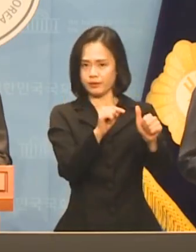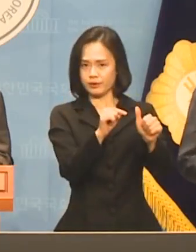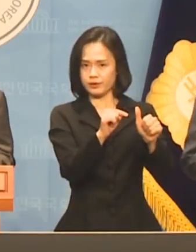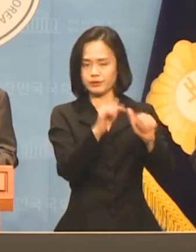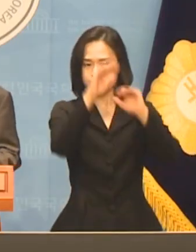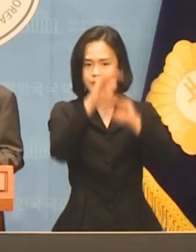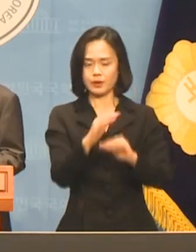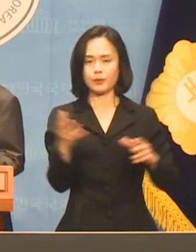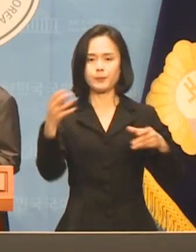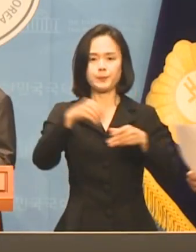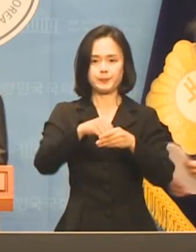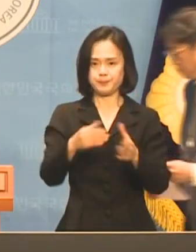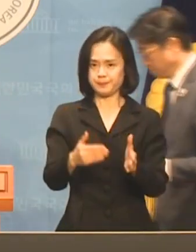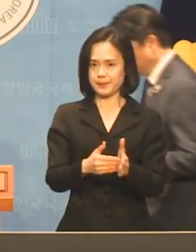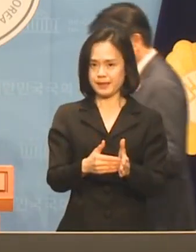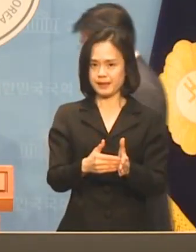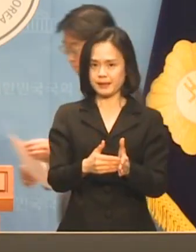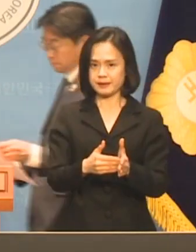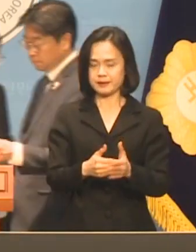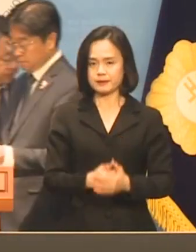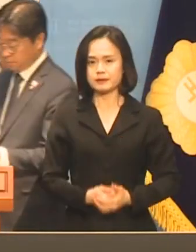담겼습니다.